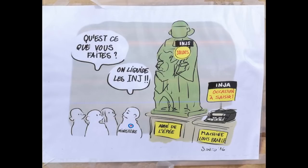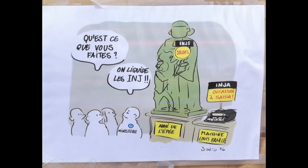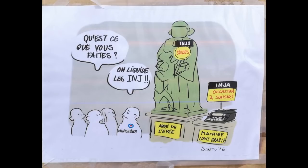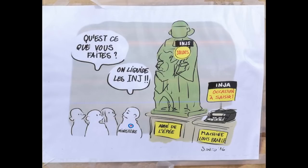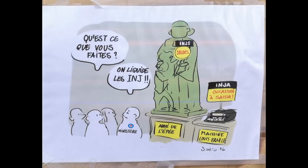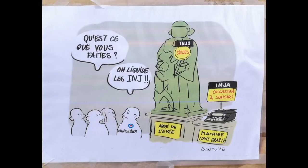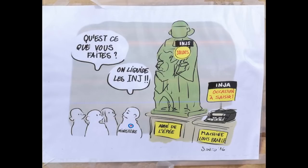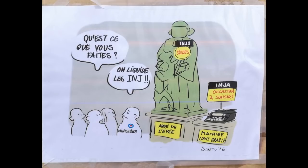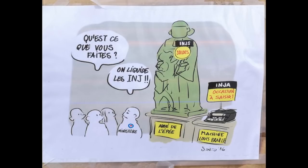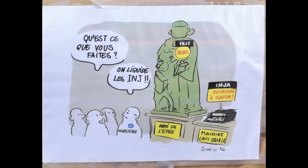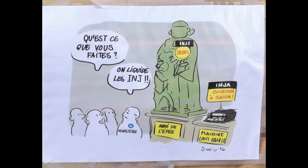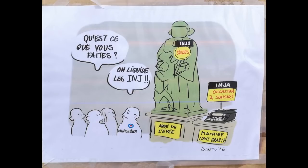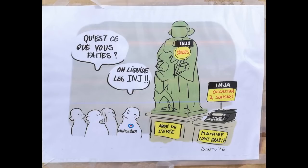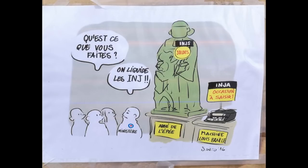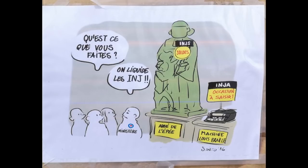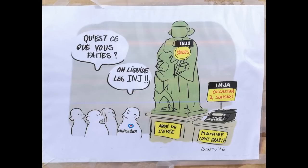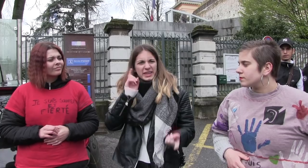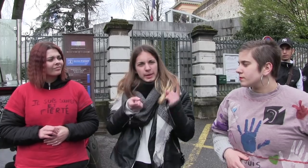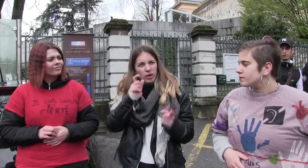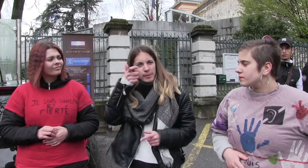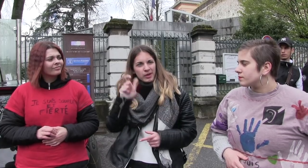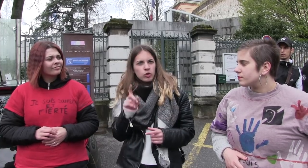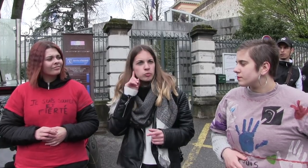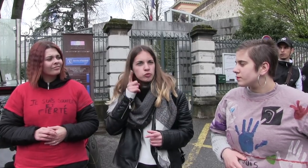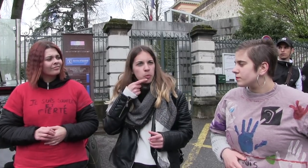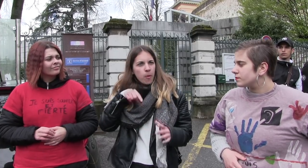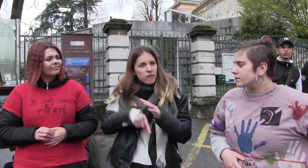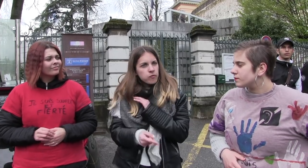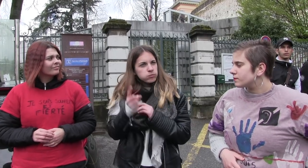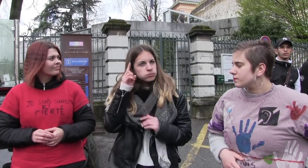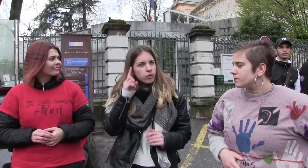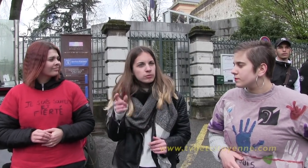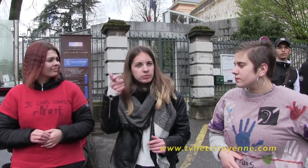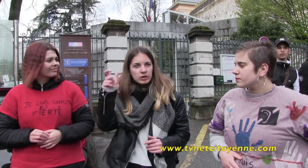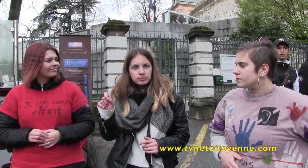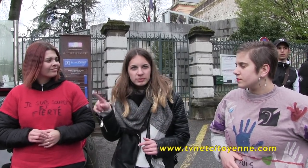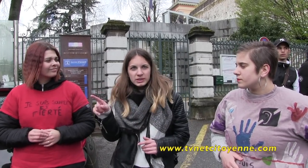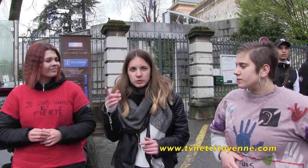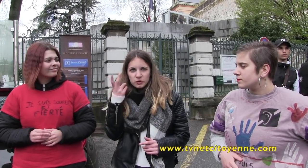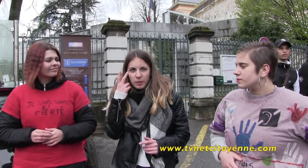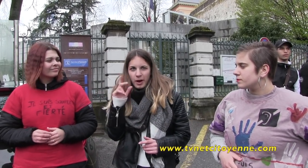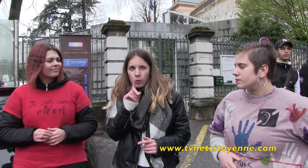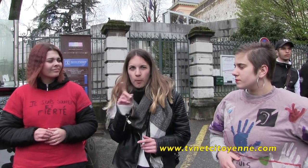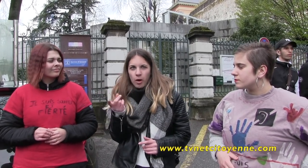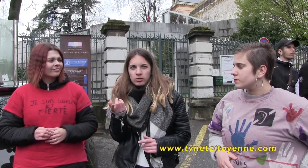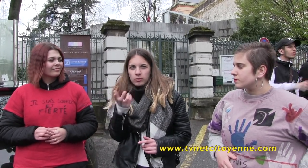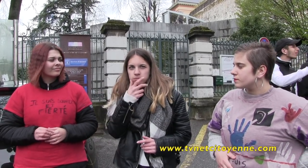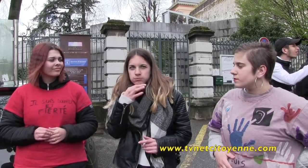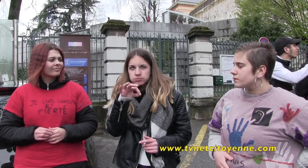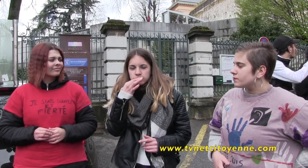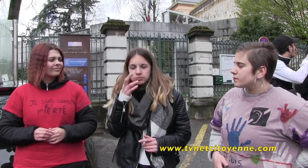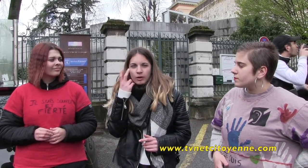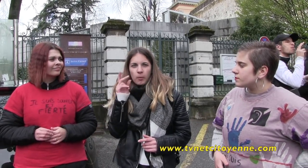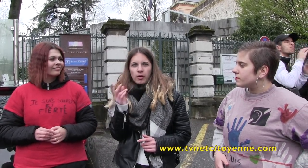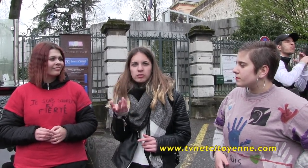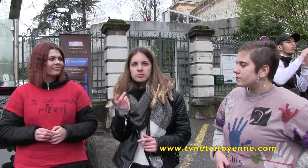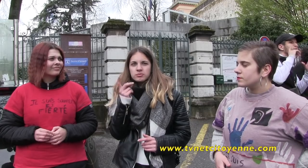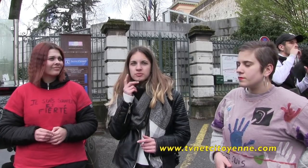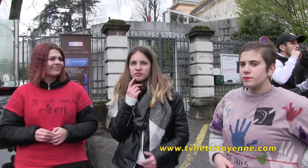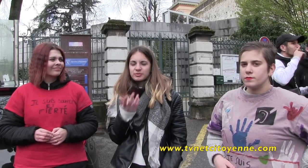La communication avec les entendants, ça dépend des personnes. Il y a des sourds profonds, ils vont pas comprendre les gens qui leur